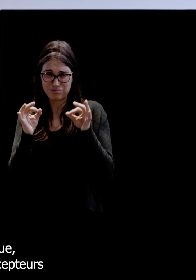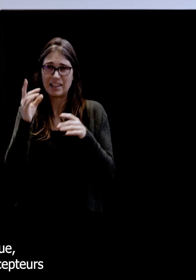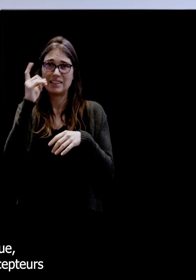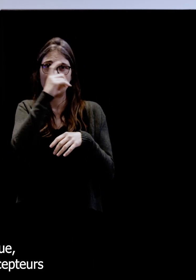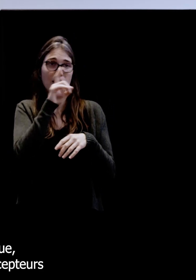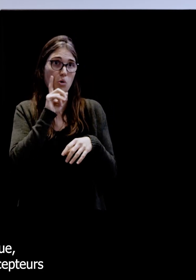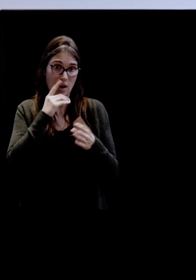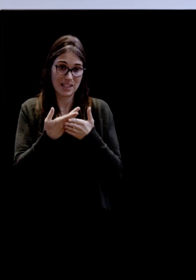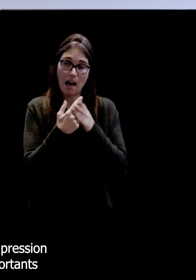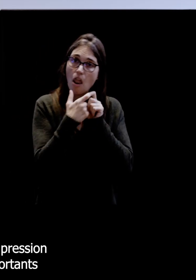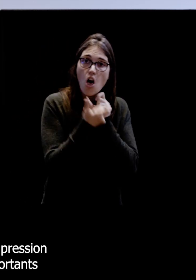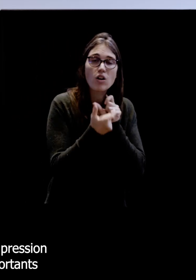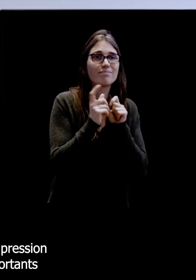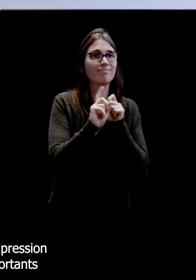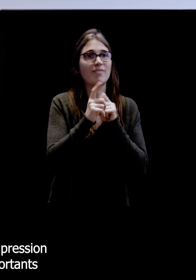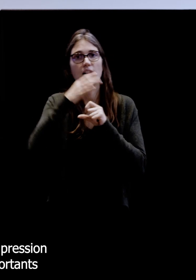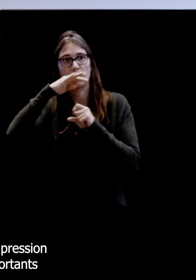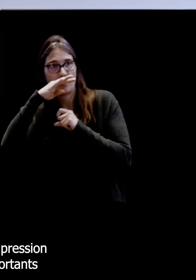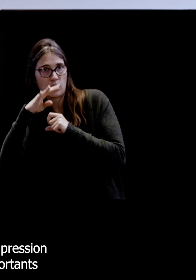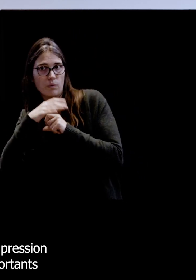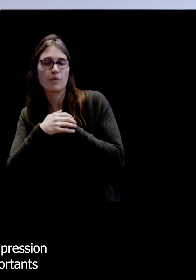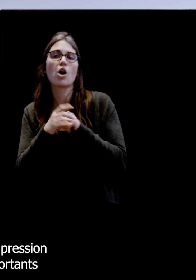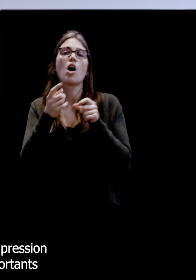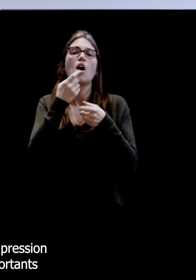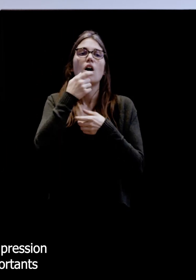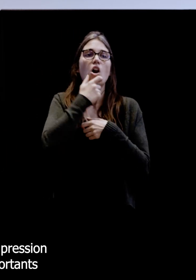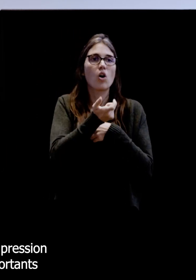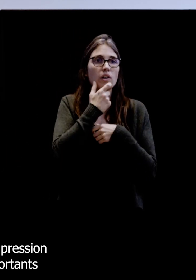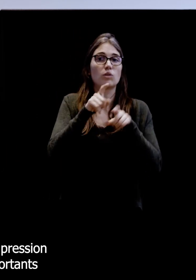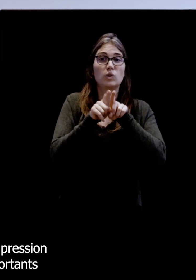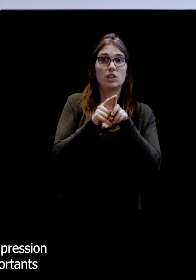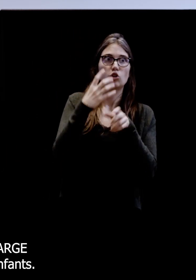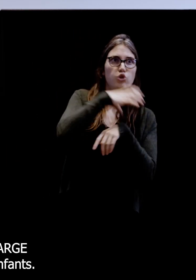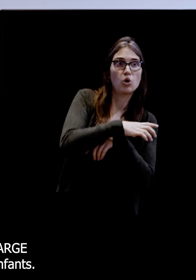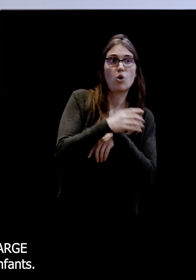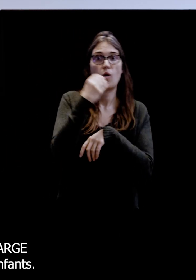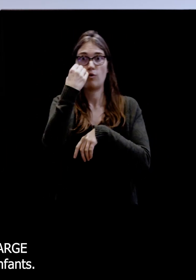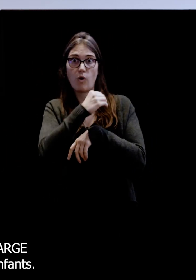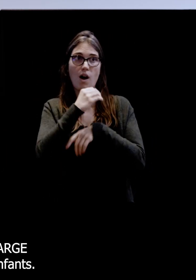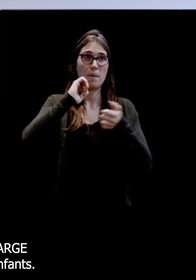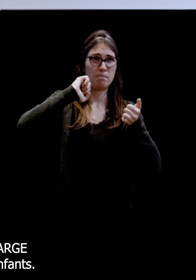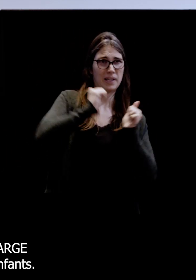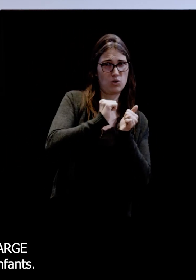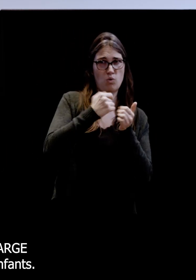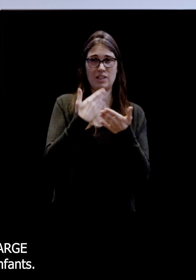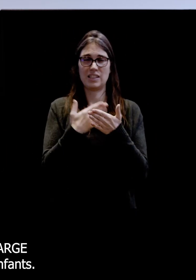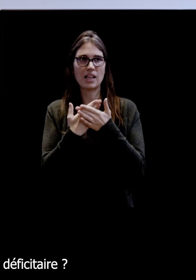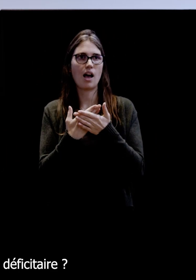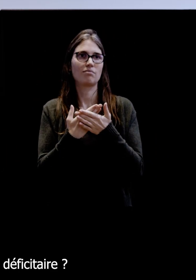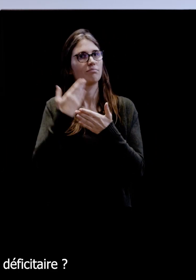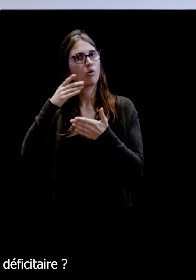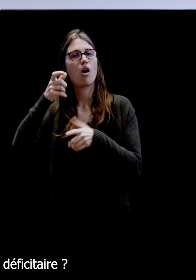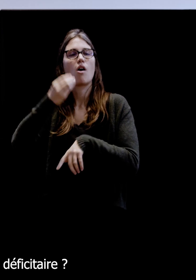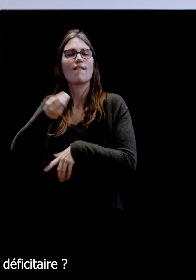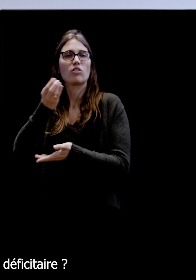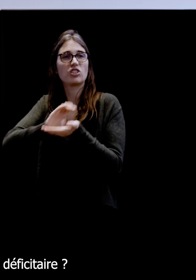avez aussi des récepteurs au chaud, au froid, à la pression, qui vont être plus importants chez les enfants charges que chez les autres enfants. Donc